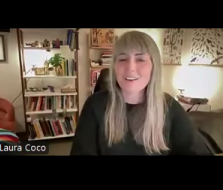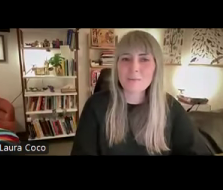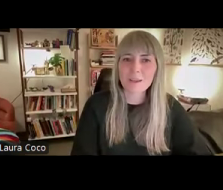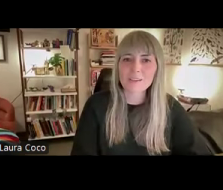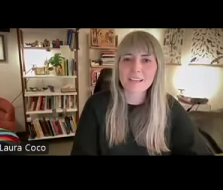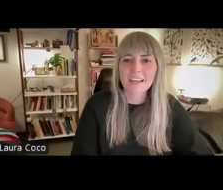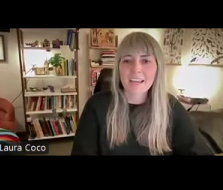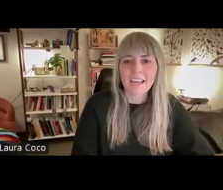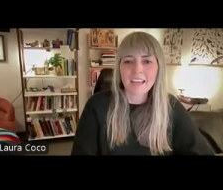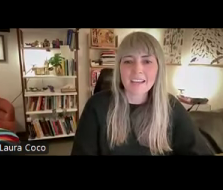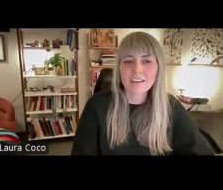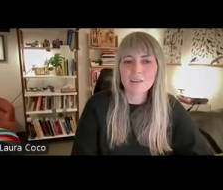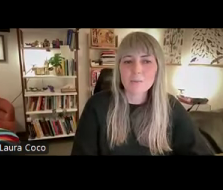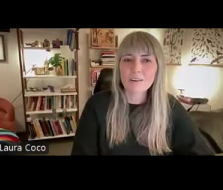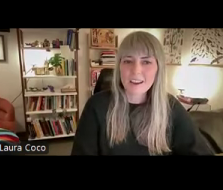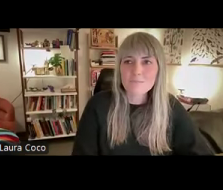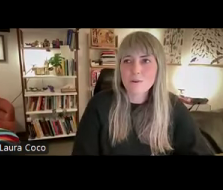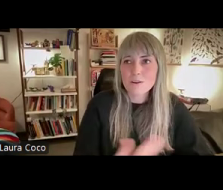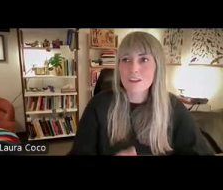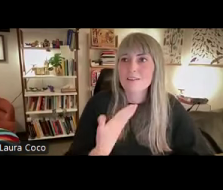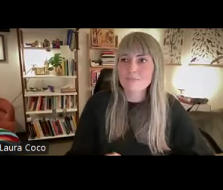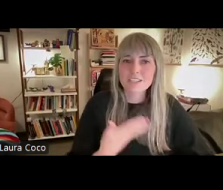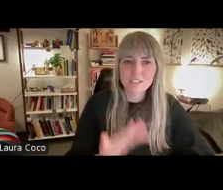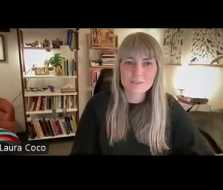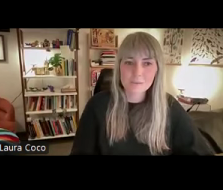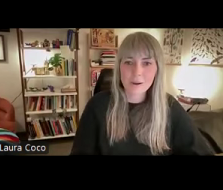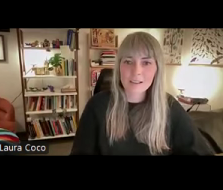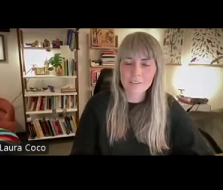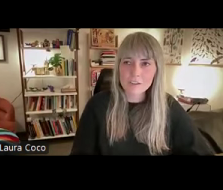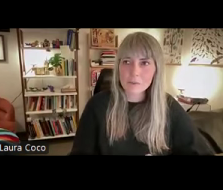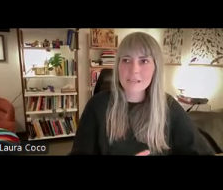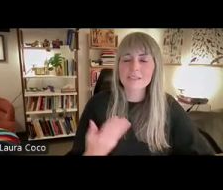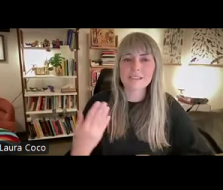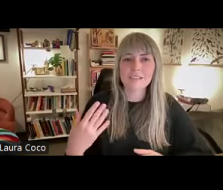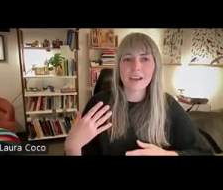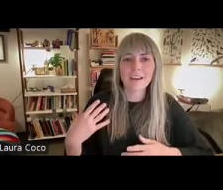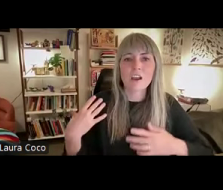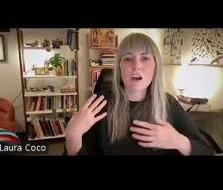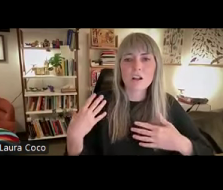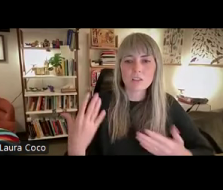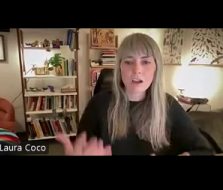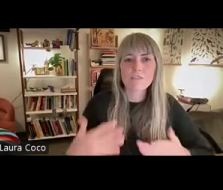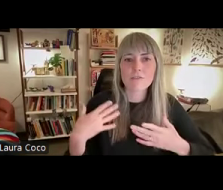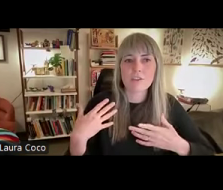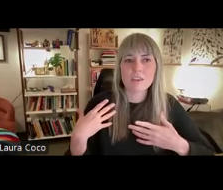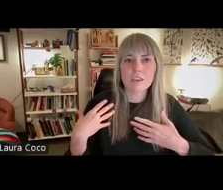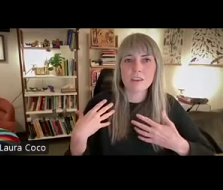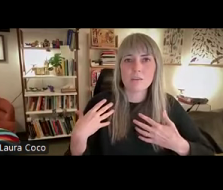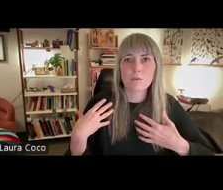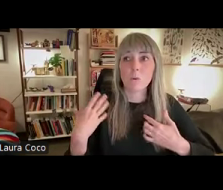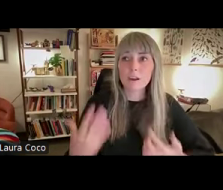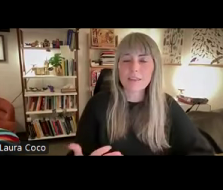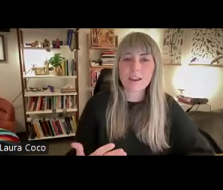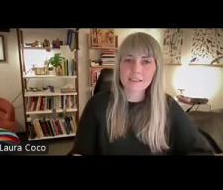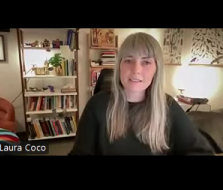lapiceros y la gente realmente estaban tratando de hacer las lapiceros. Y lo que me motivó a hacer el trabajo en el primer lugar es